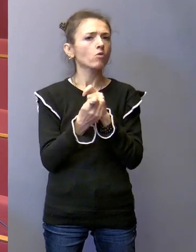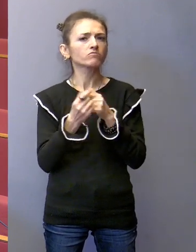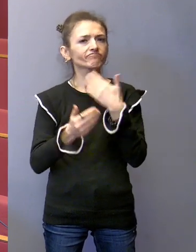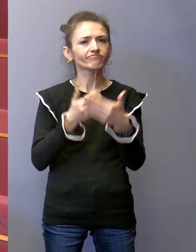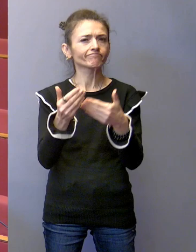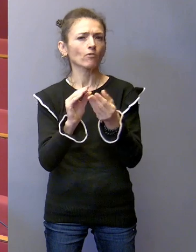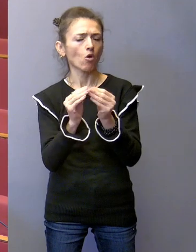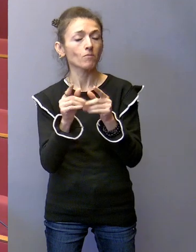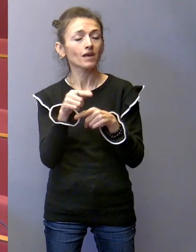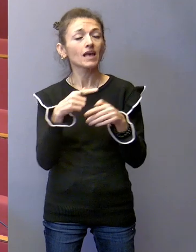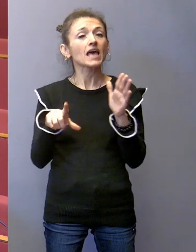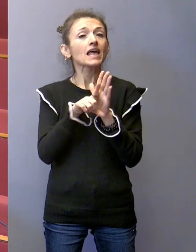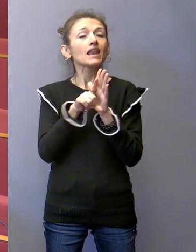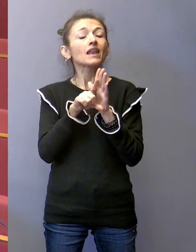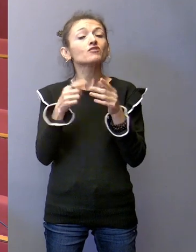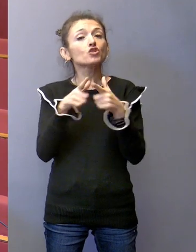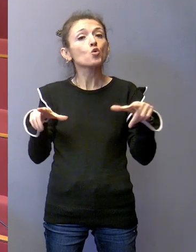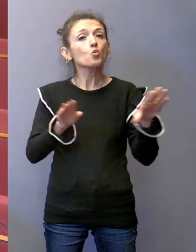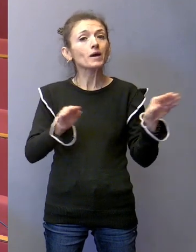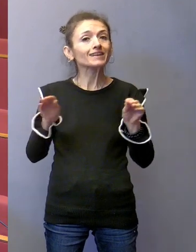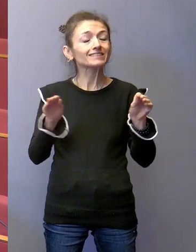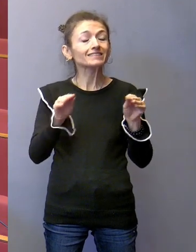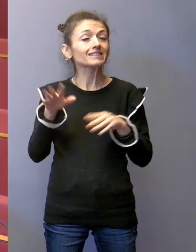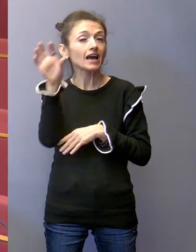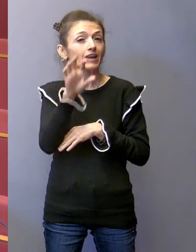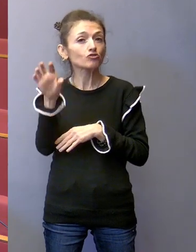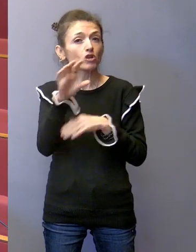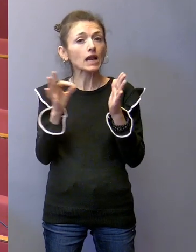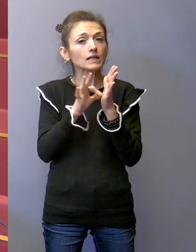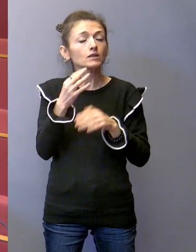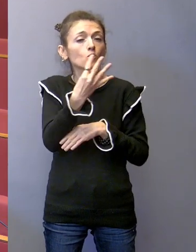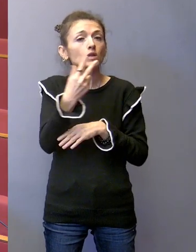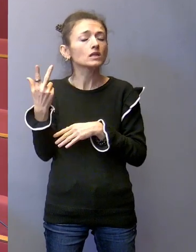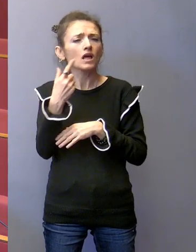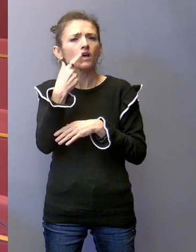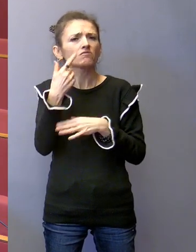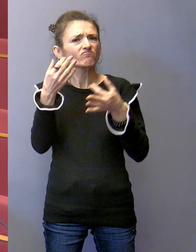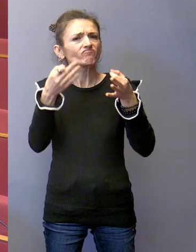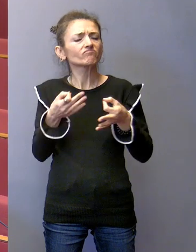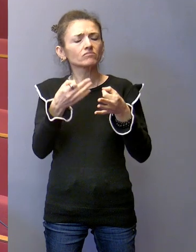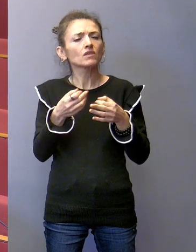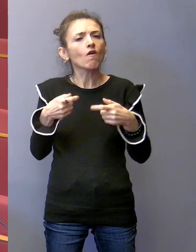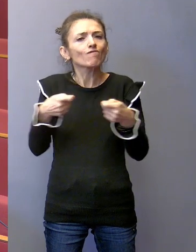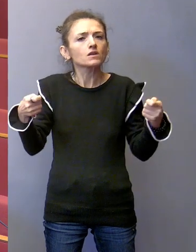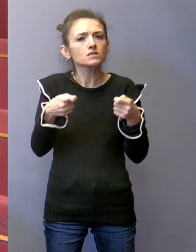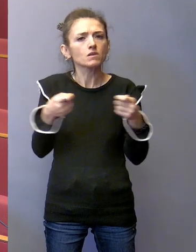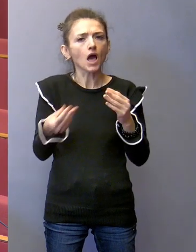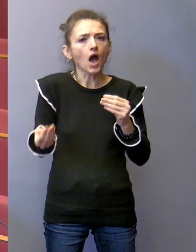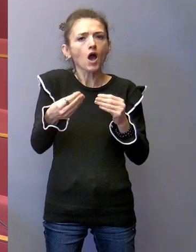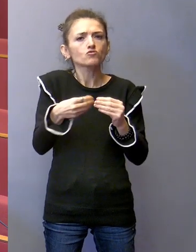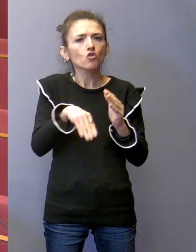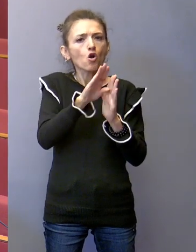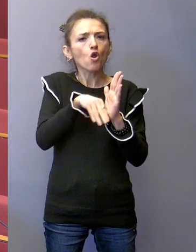legge 36 legge urbanistica regionale l'articolo 43 definisce in maniera puntuale la flessibilità E l'aggiornamento del puk